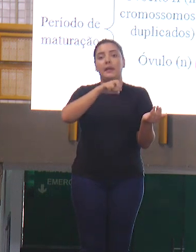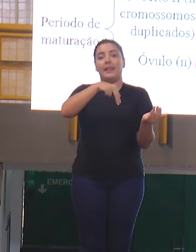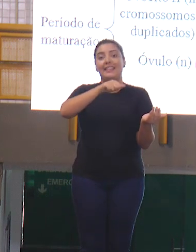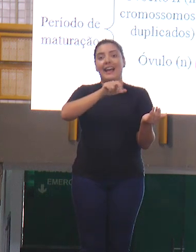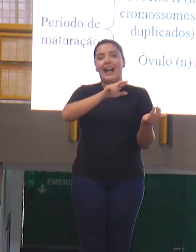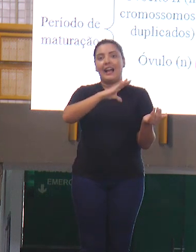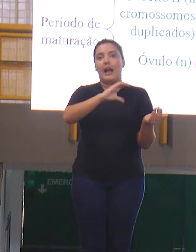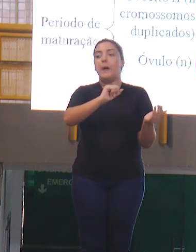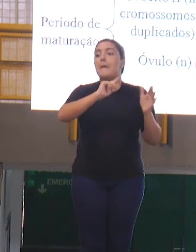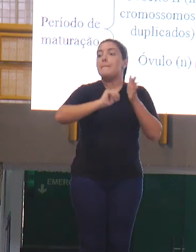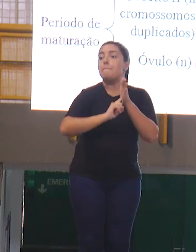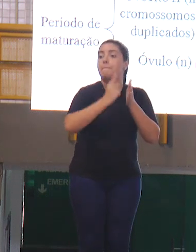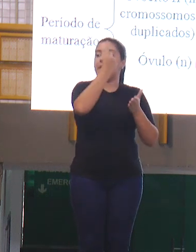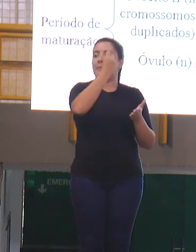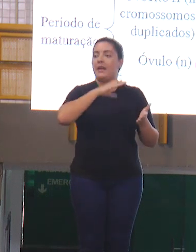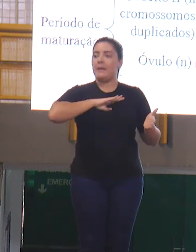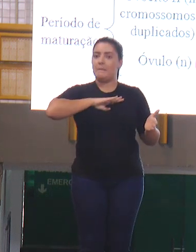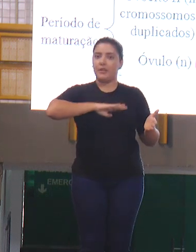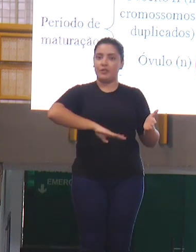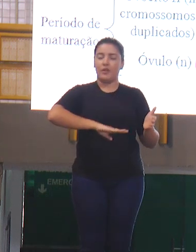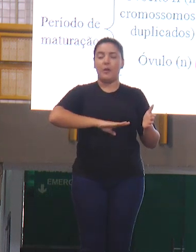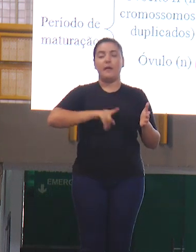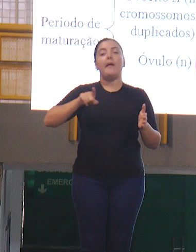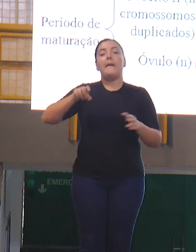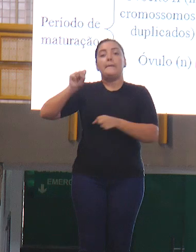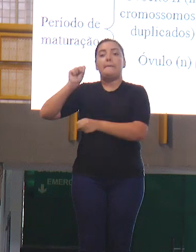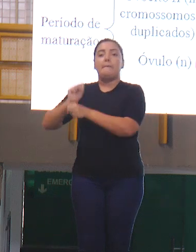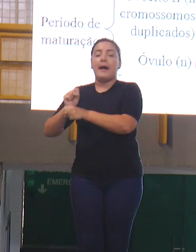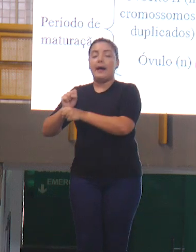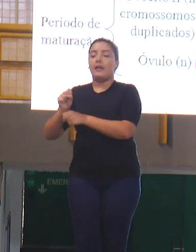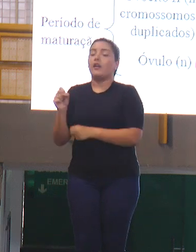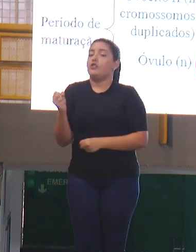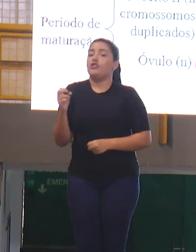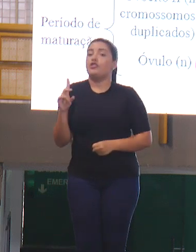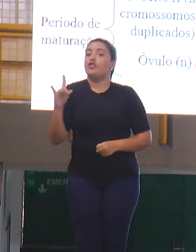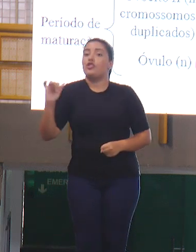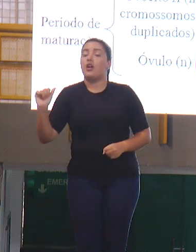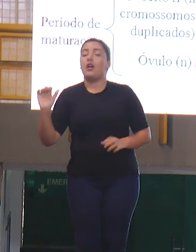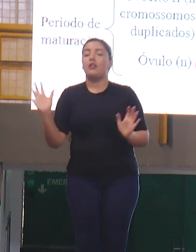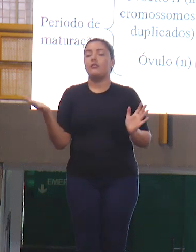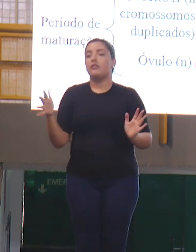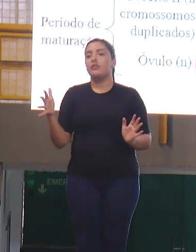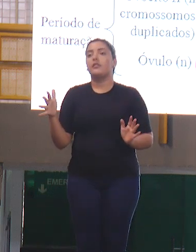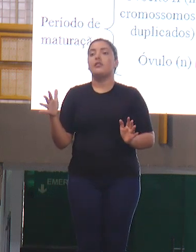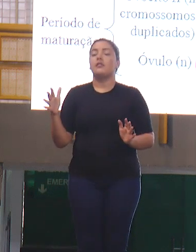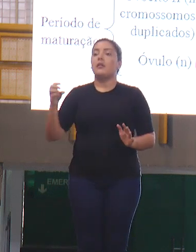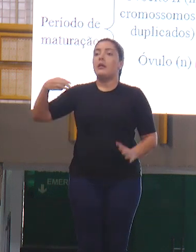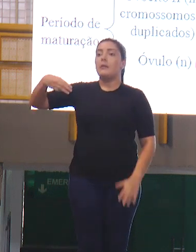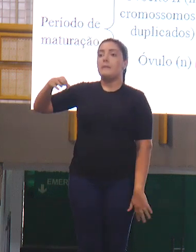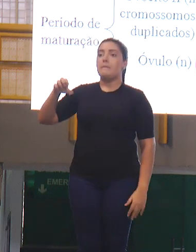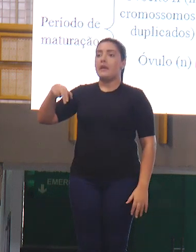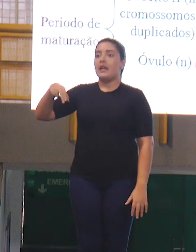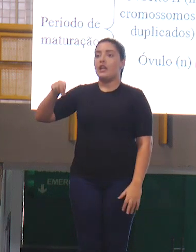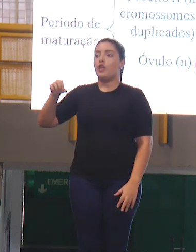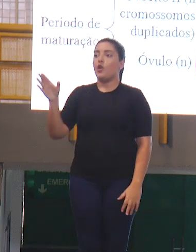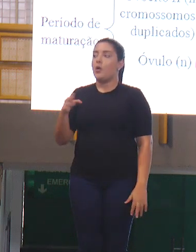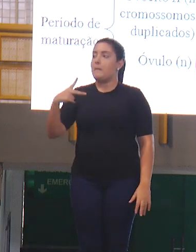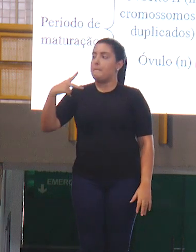menárquia, e vai parar o processo lá no final, na chamada